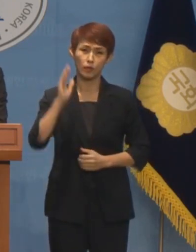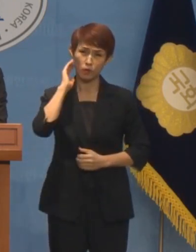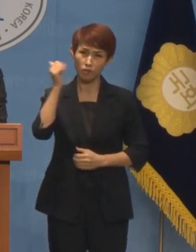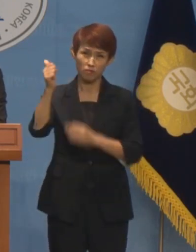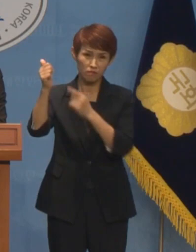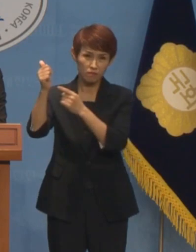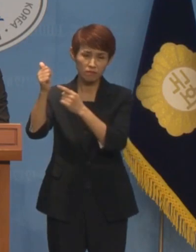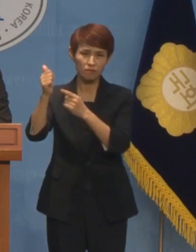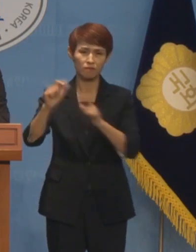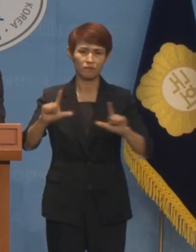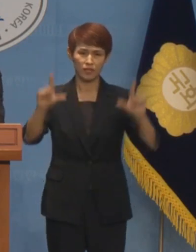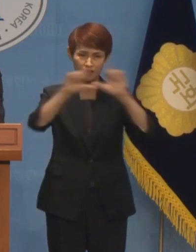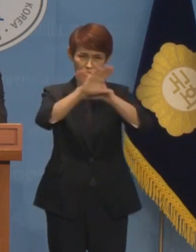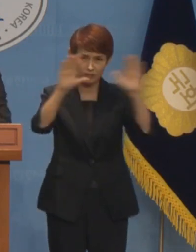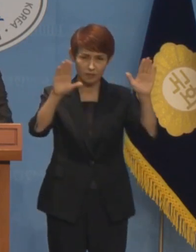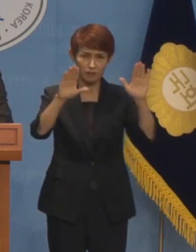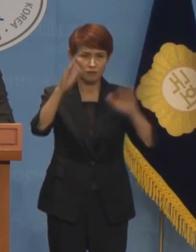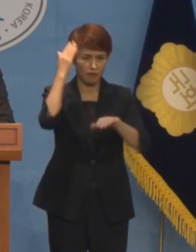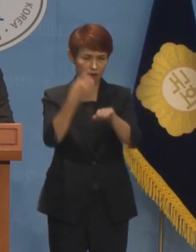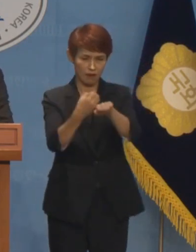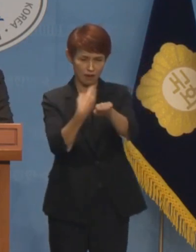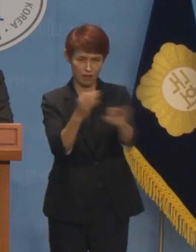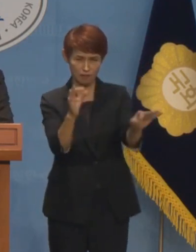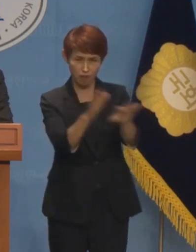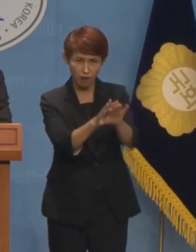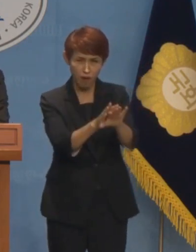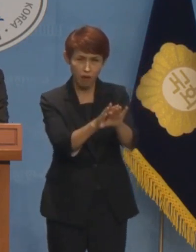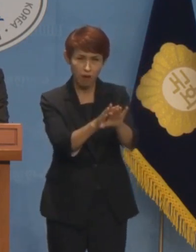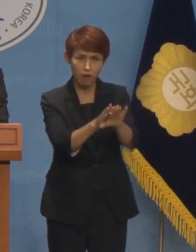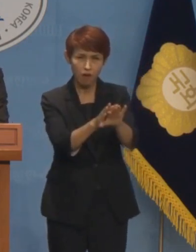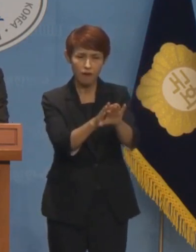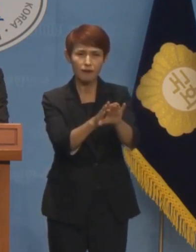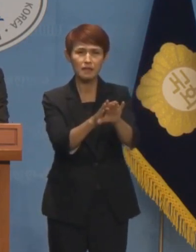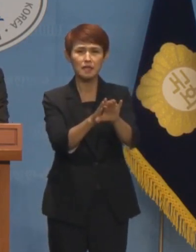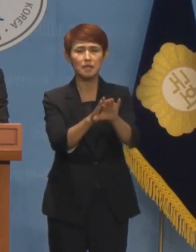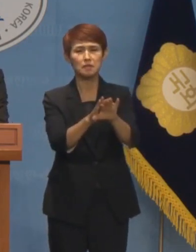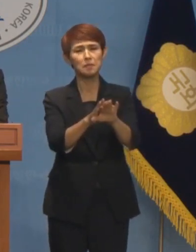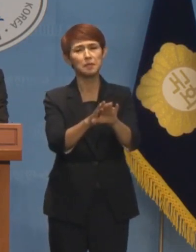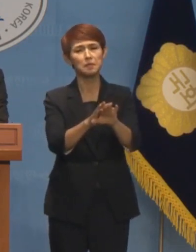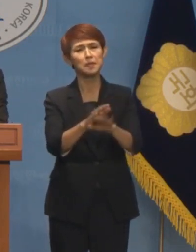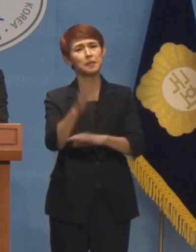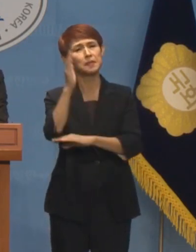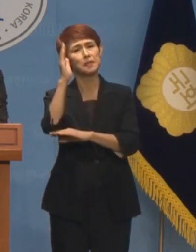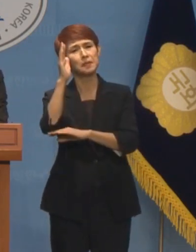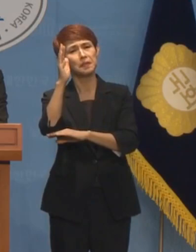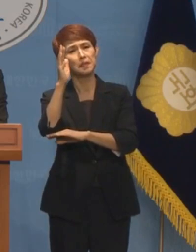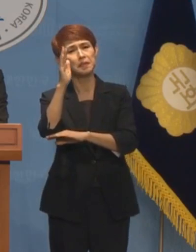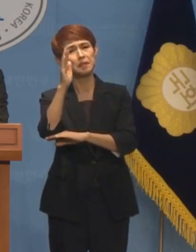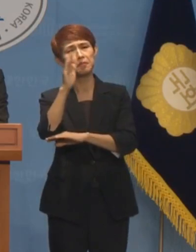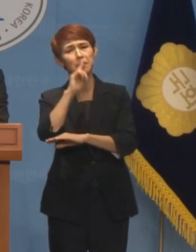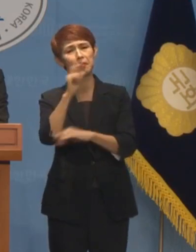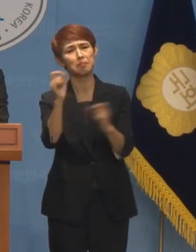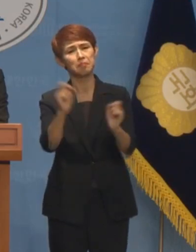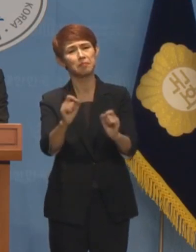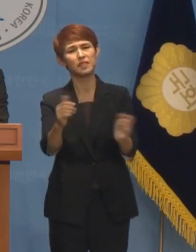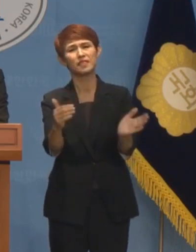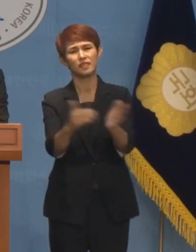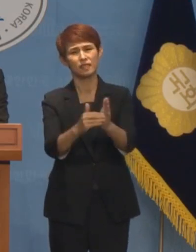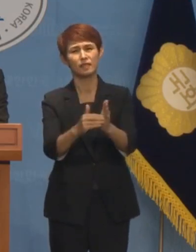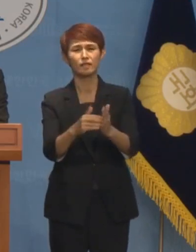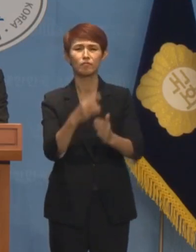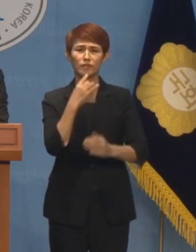대통령은 기후와 탈탄소를 단 한 번씩만 부차적인 차원에서 언급한